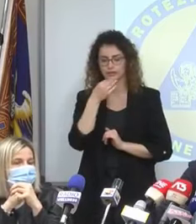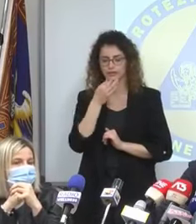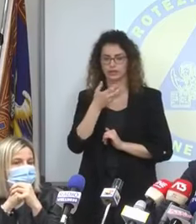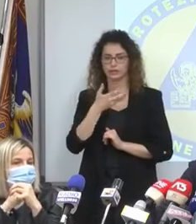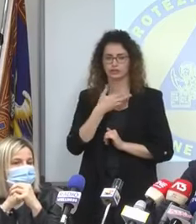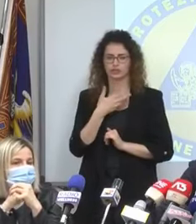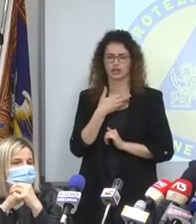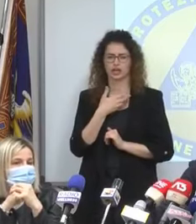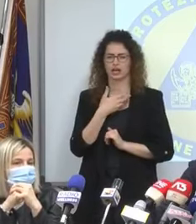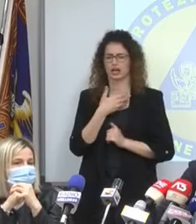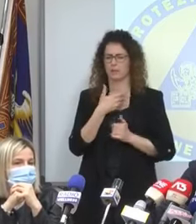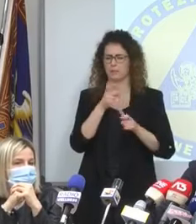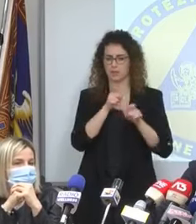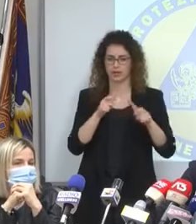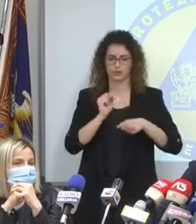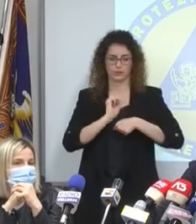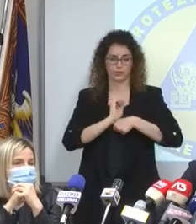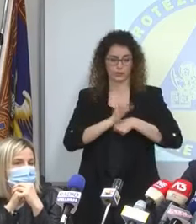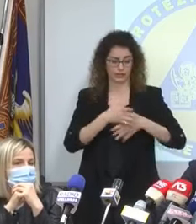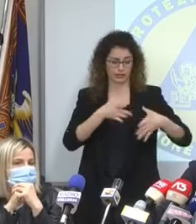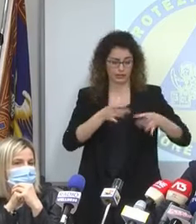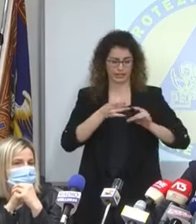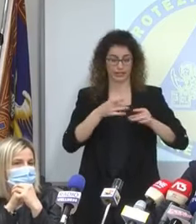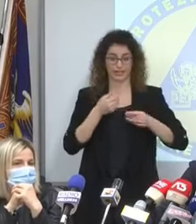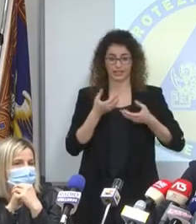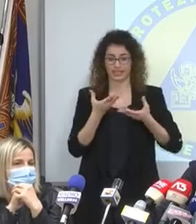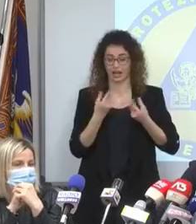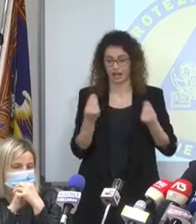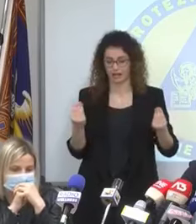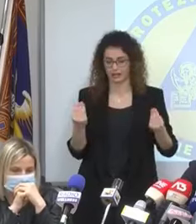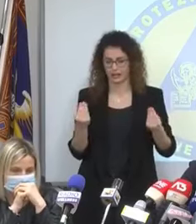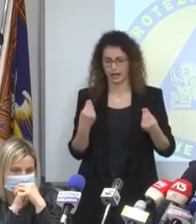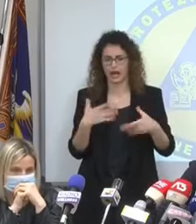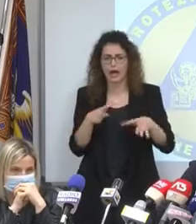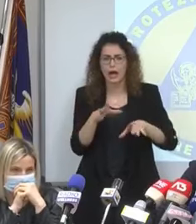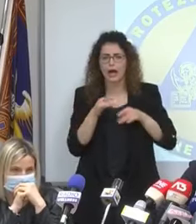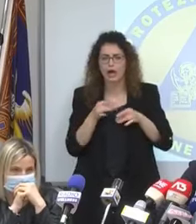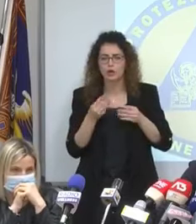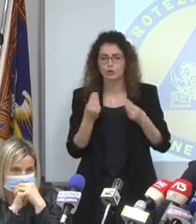di persone che si infettano, avete visto un migliaio anche oggi, e dove si sono infettate?